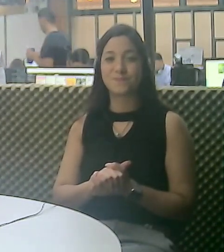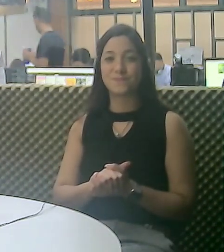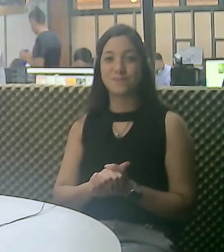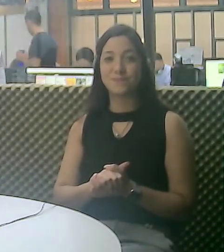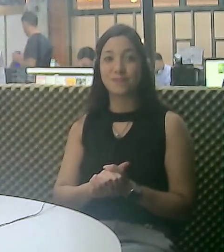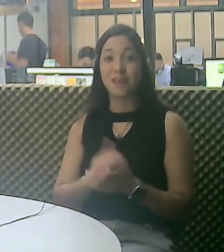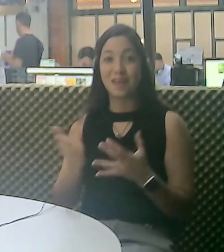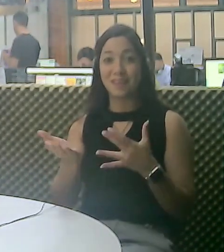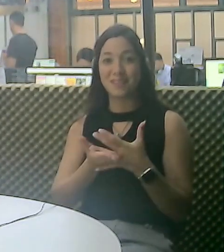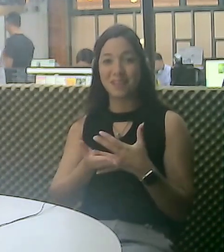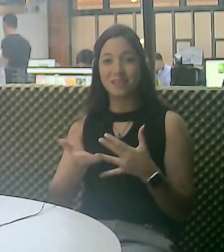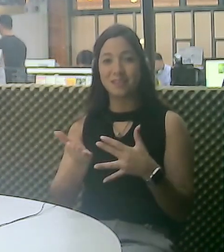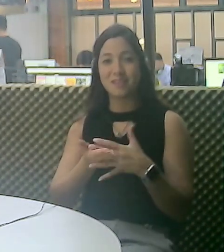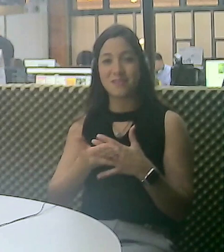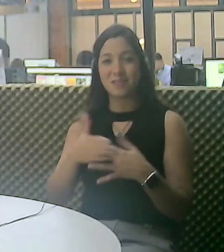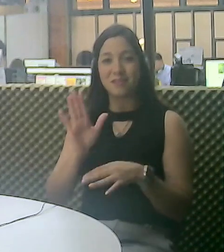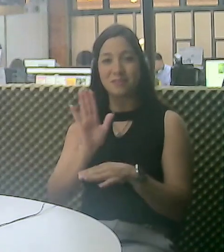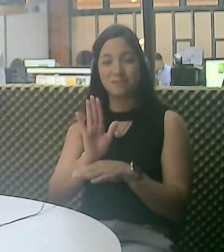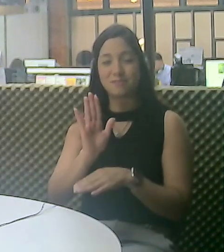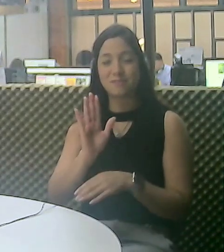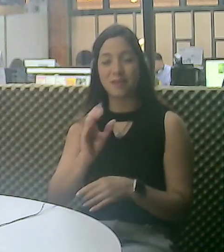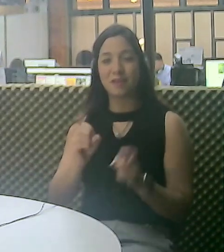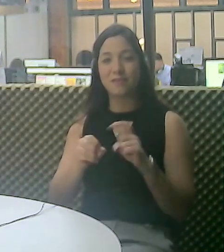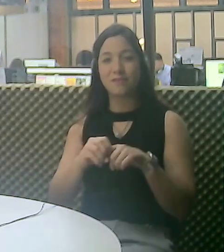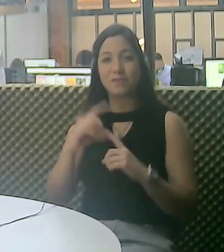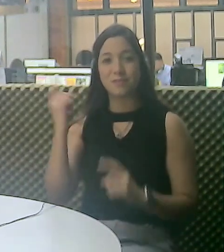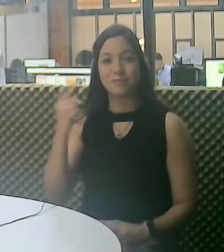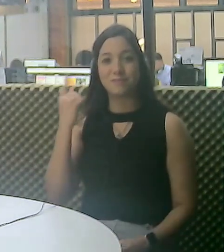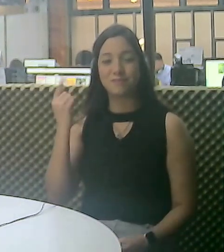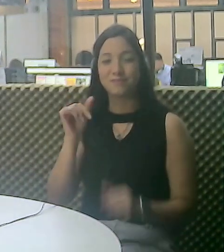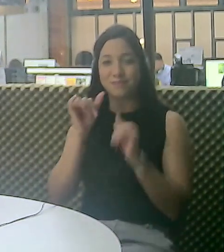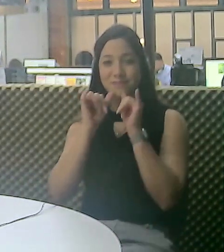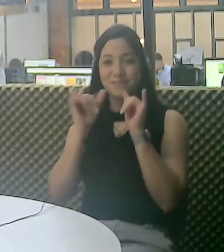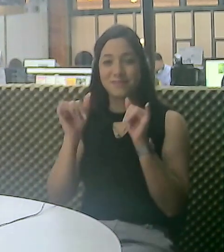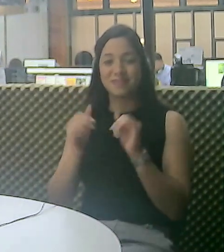Agora vamos para o intervalo. Na sequência, voltamos com o giro de notícias.